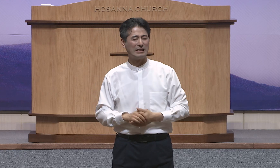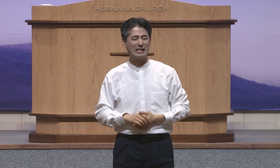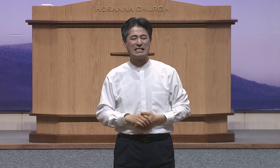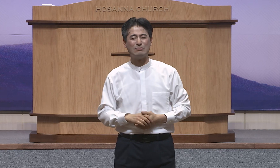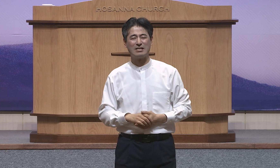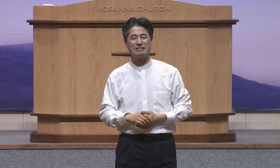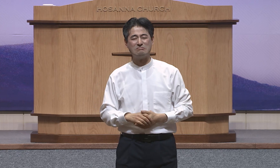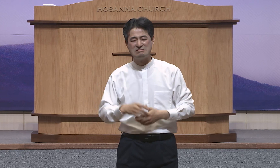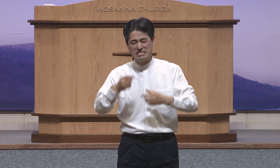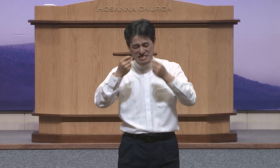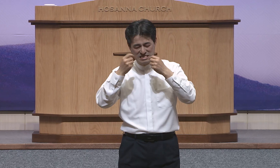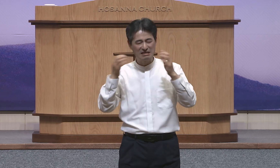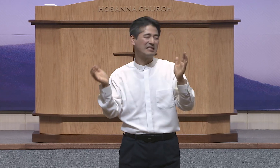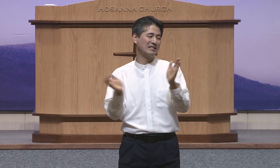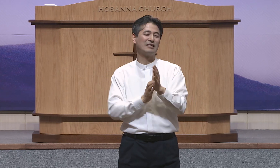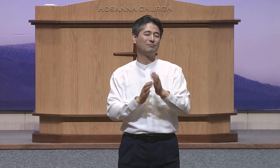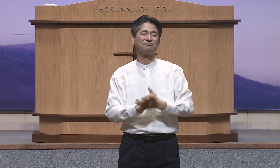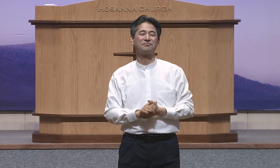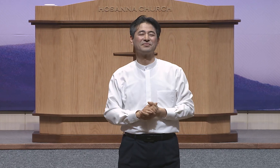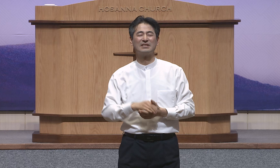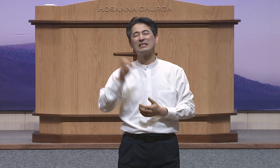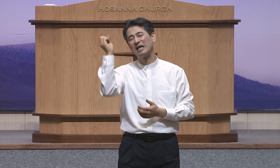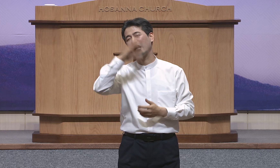하나님이 책임지셔야 됩니다. 그렇게